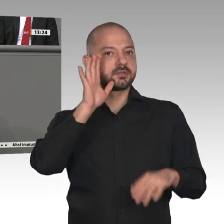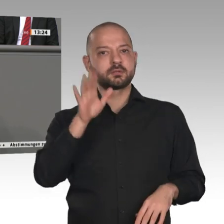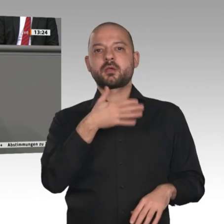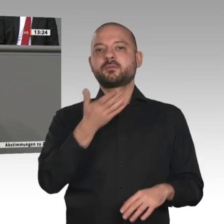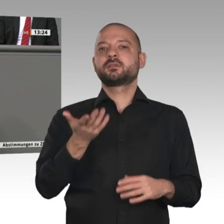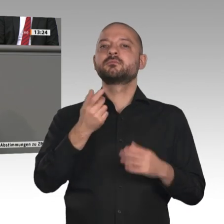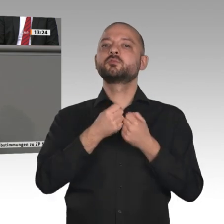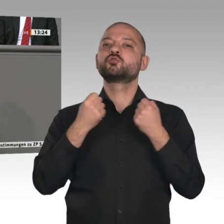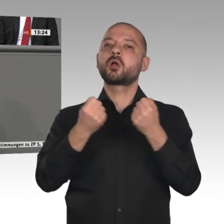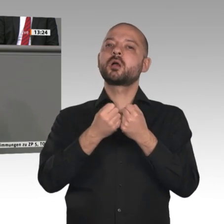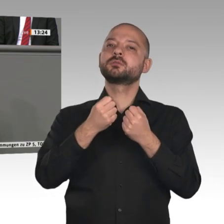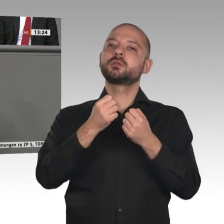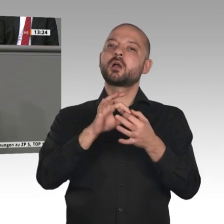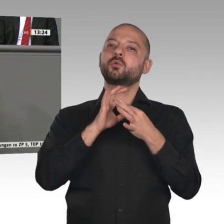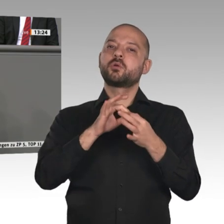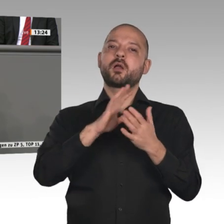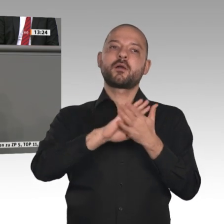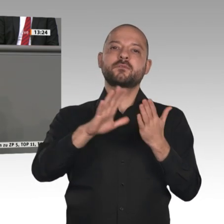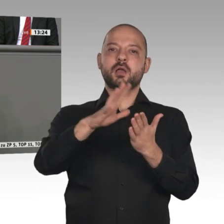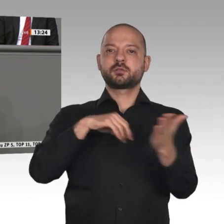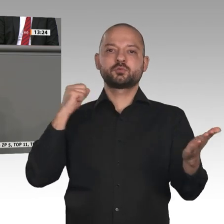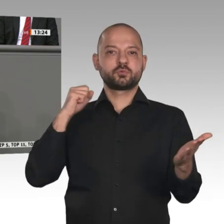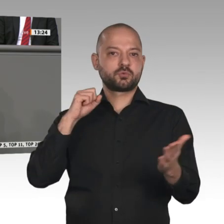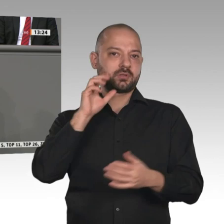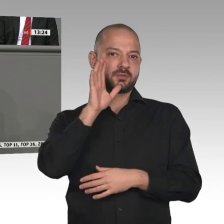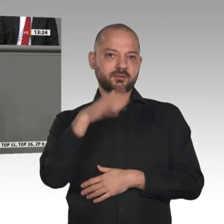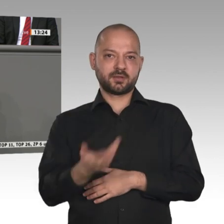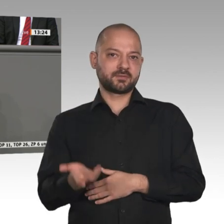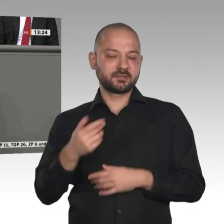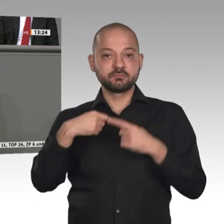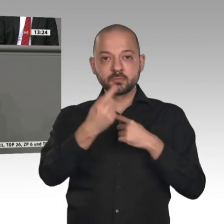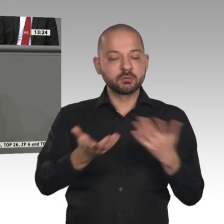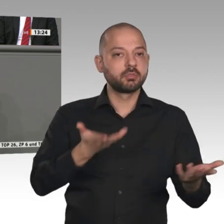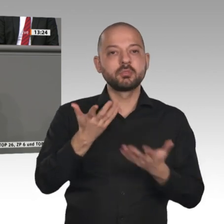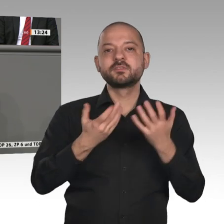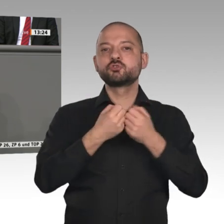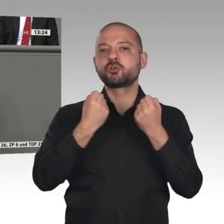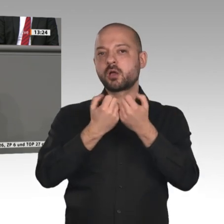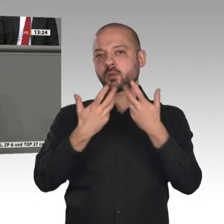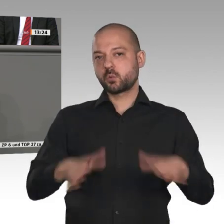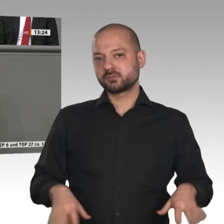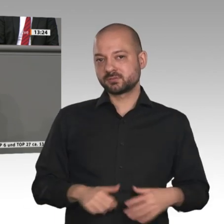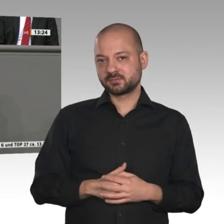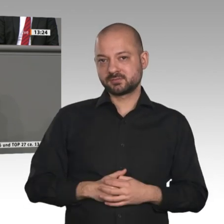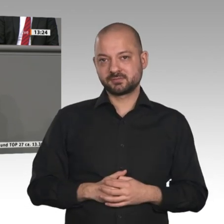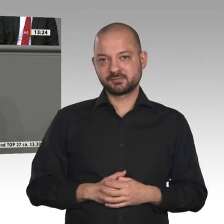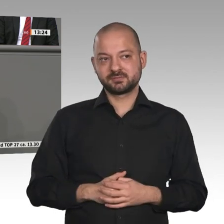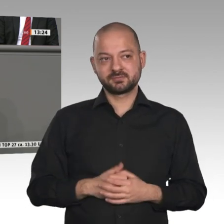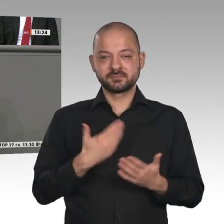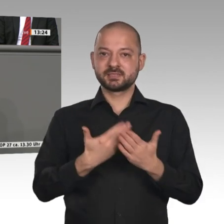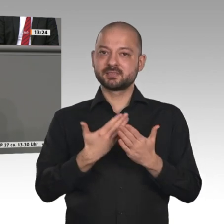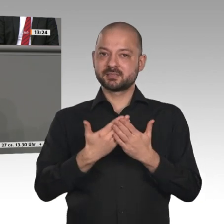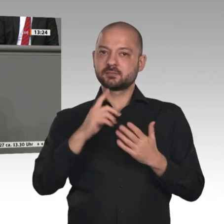entzogen werden darf, wenn ansonsten eine Staatenlosigkeit droht. Dies gilt aktuell bei den Rückkehrern